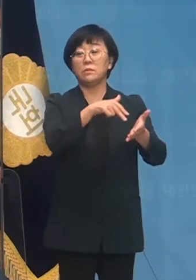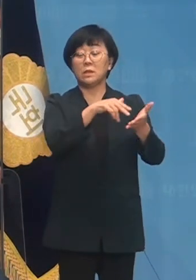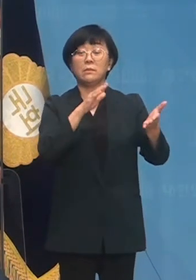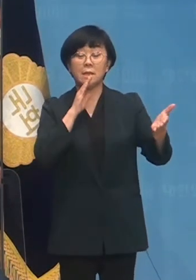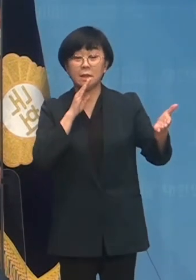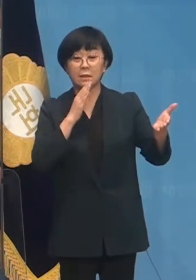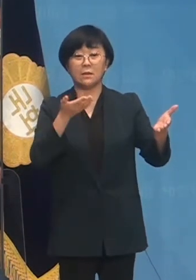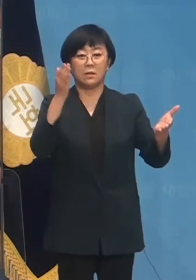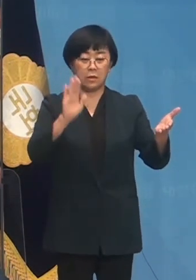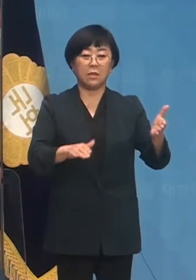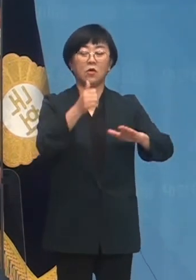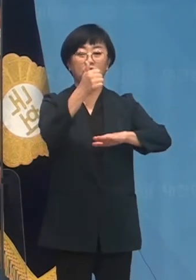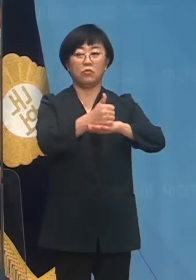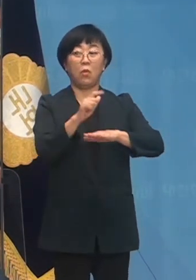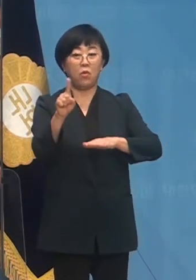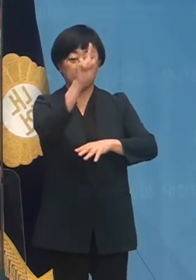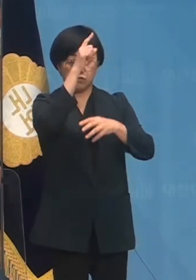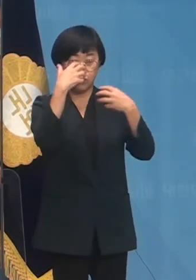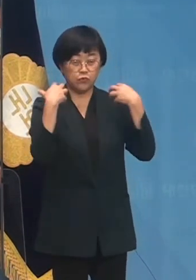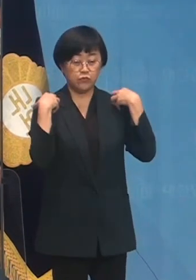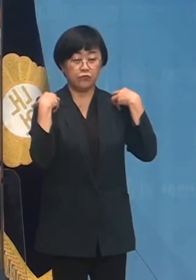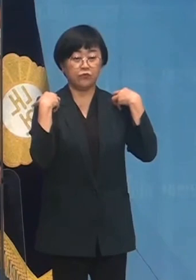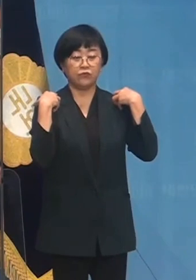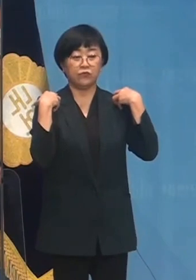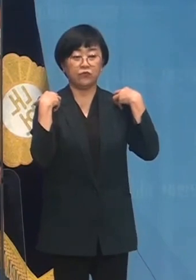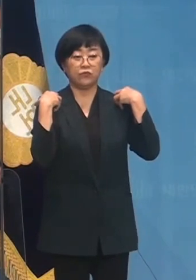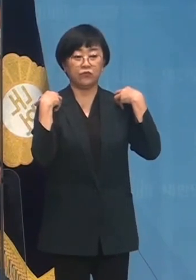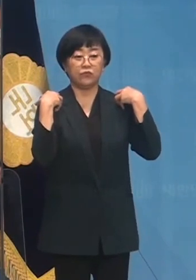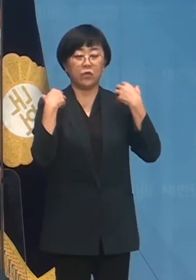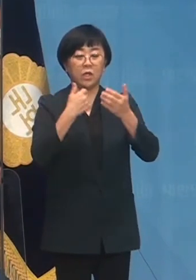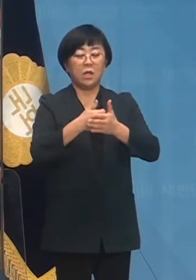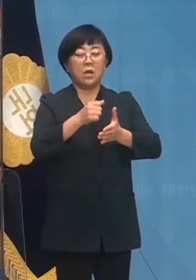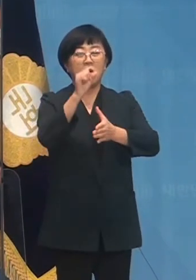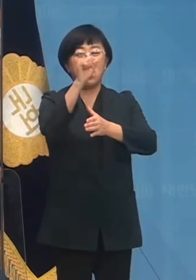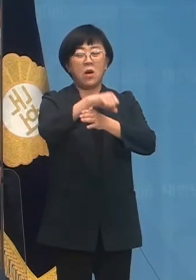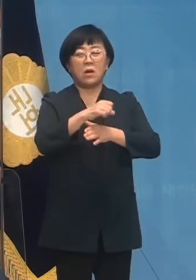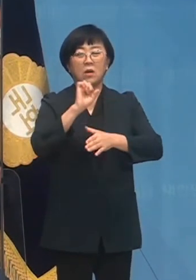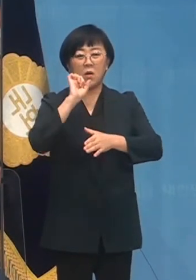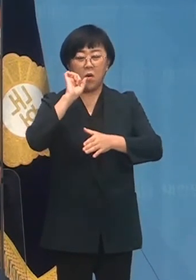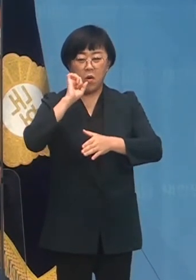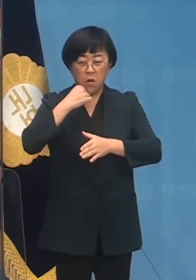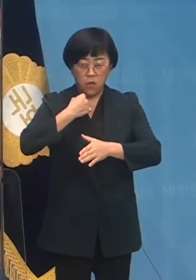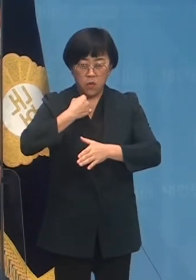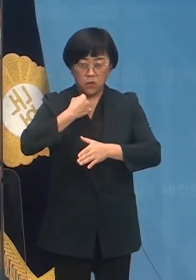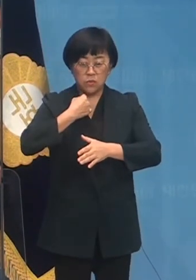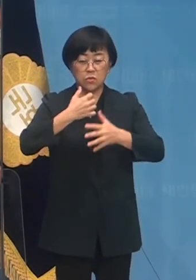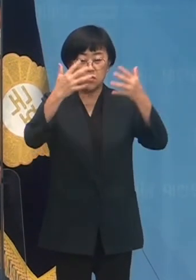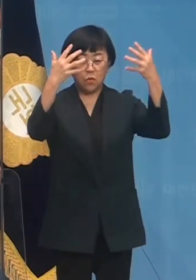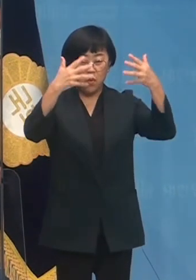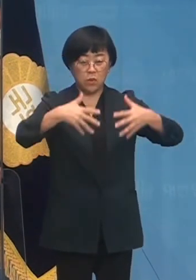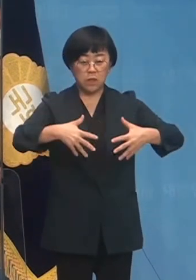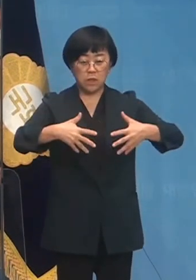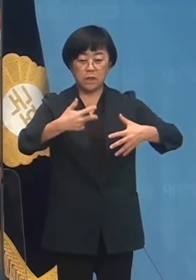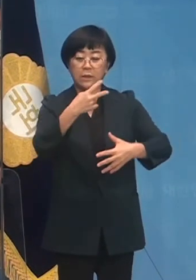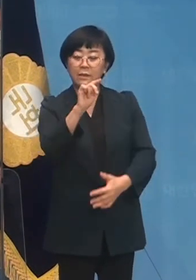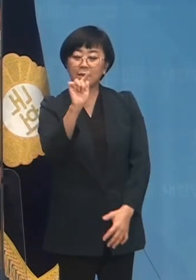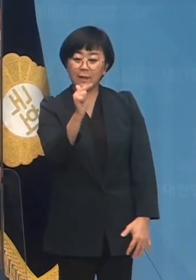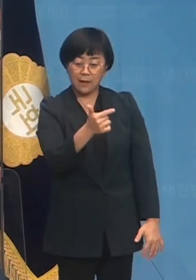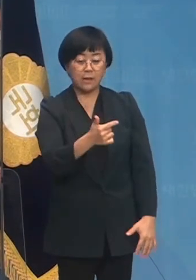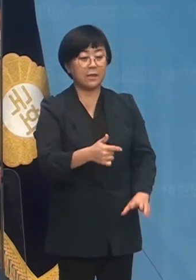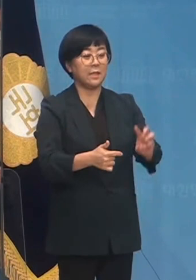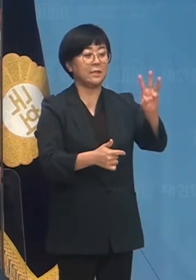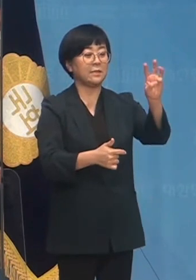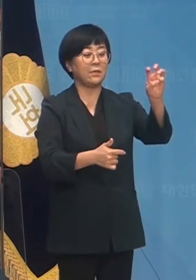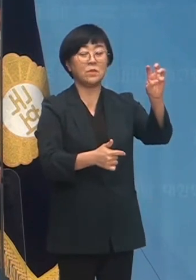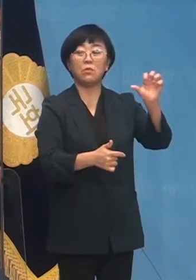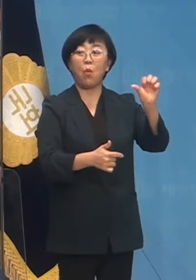결국은 정부에 수용하기 어려운 조건을 달아서 사실상 35조 원